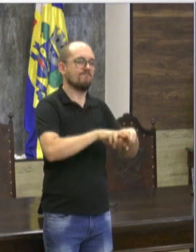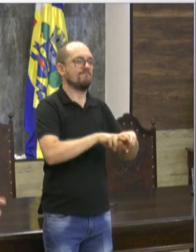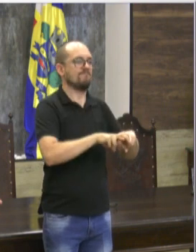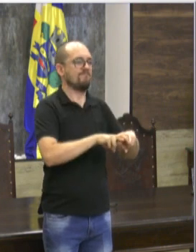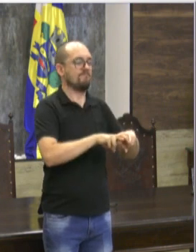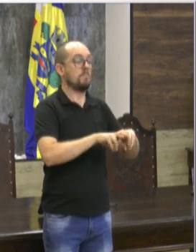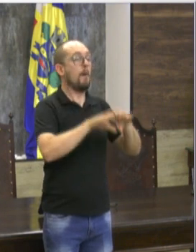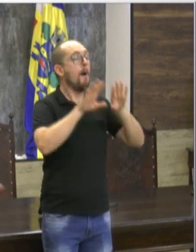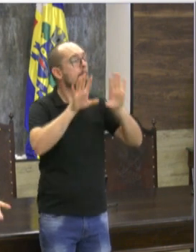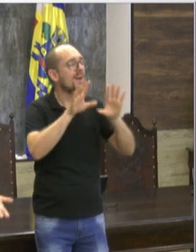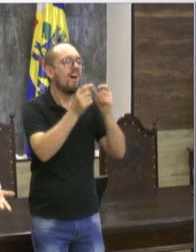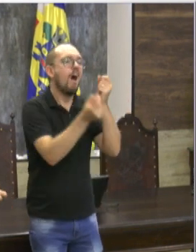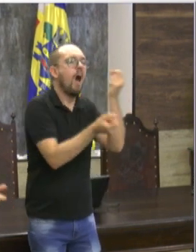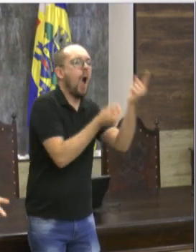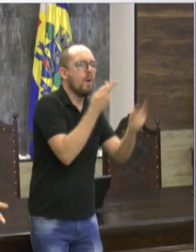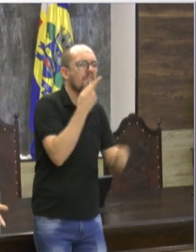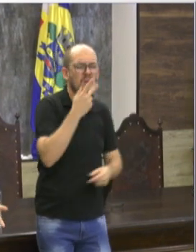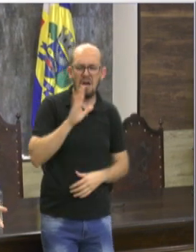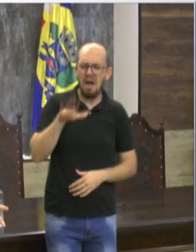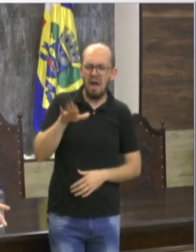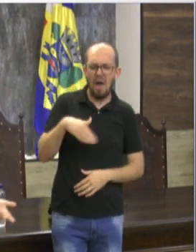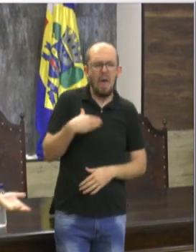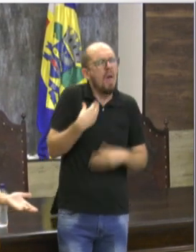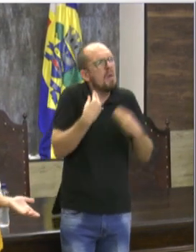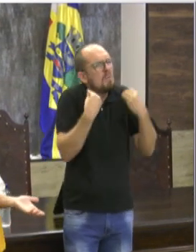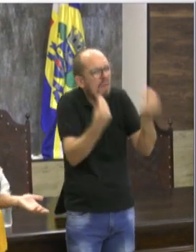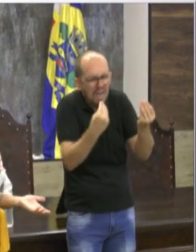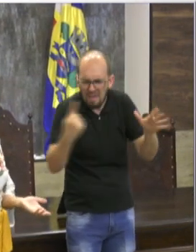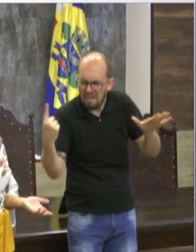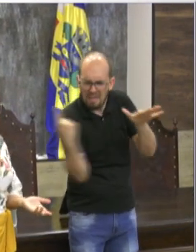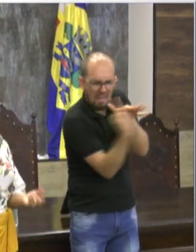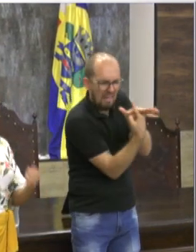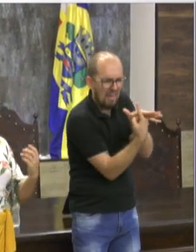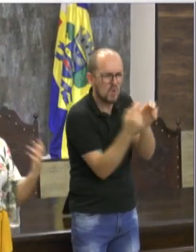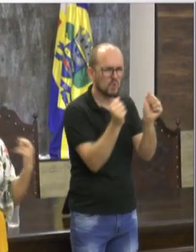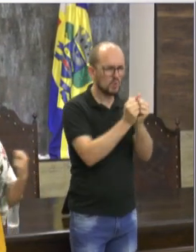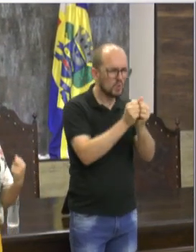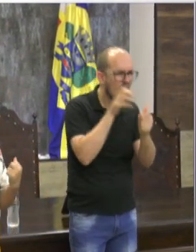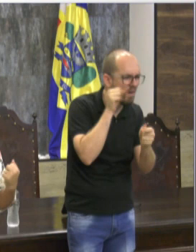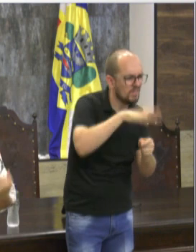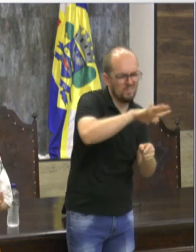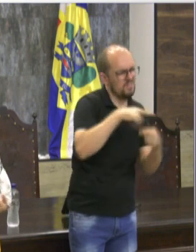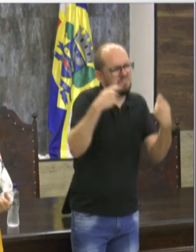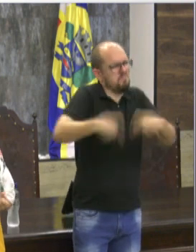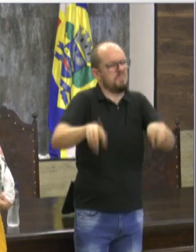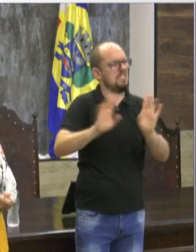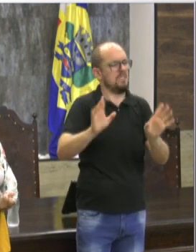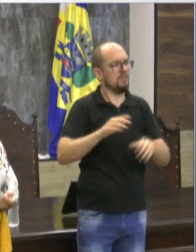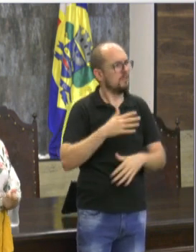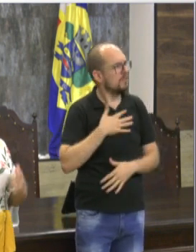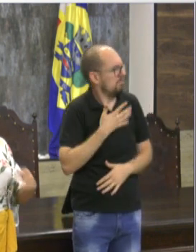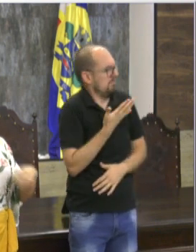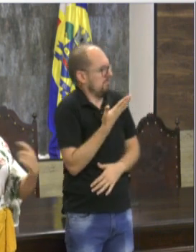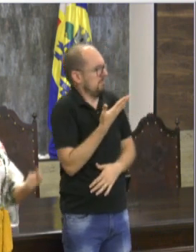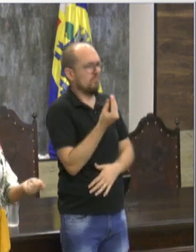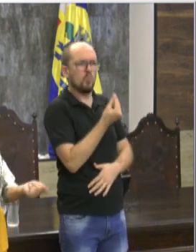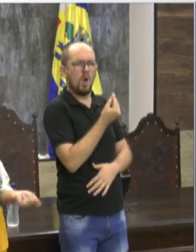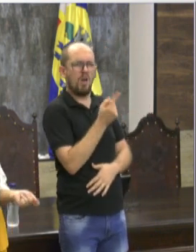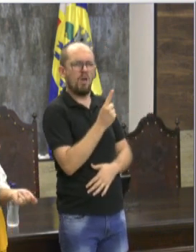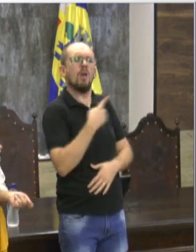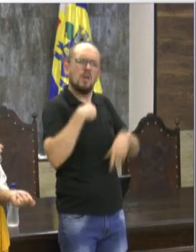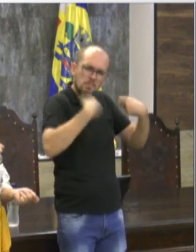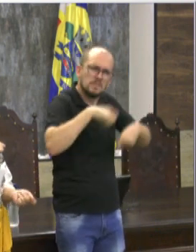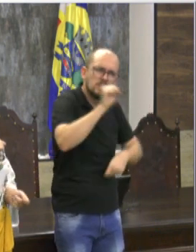algumas pessoas, para que você vai pôr o Gustavo na sala de aula? Isso foi muito decepcionante para a gente enquanto educador, porque eu acreditava que ele